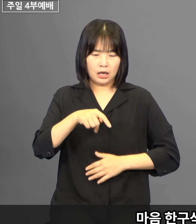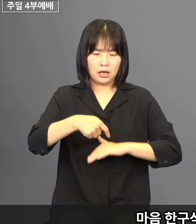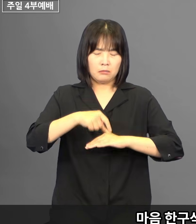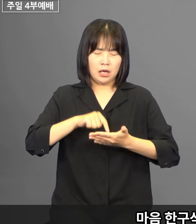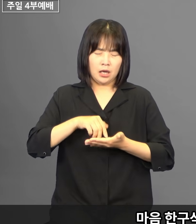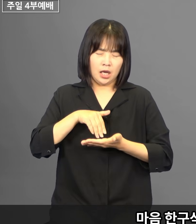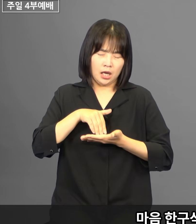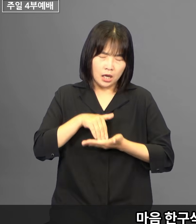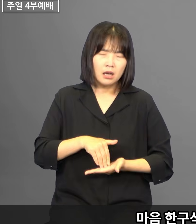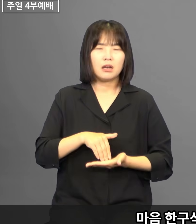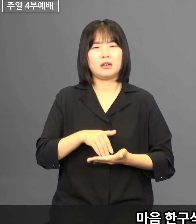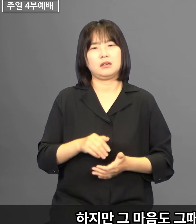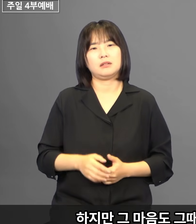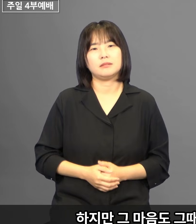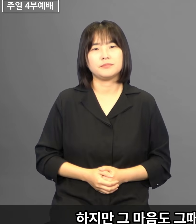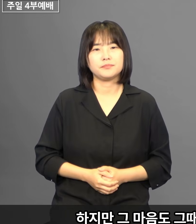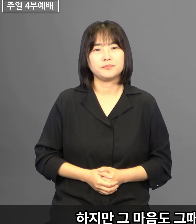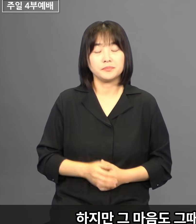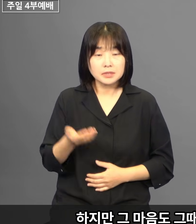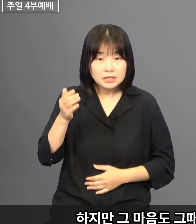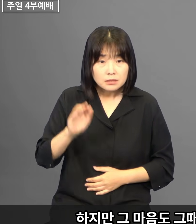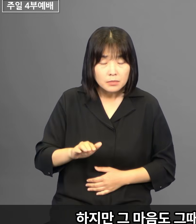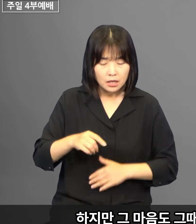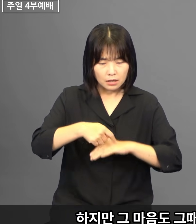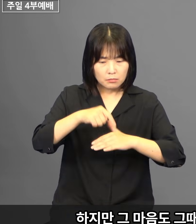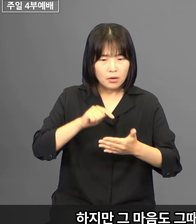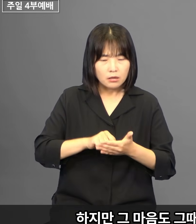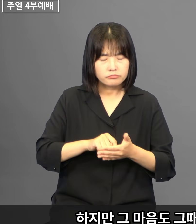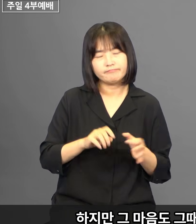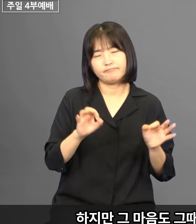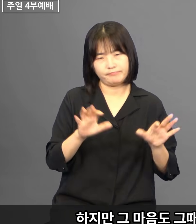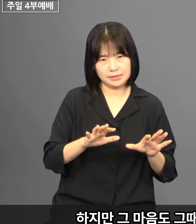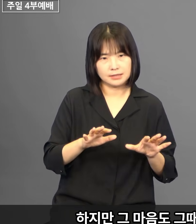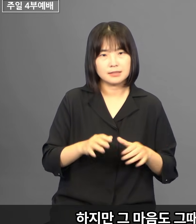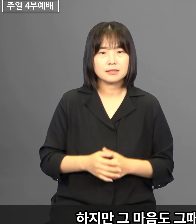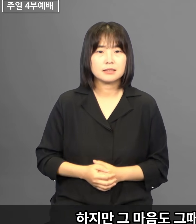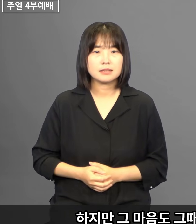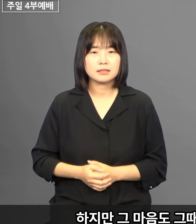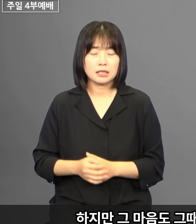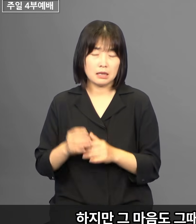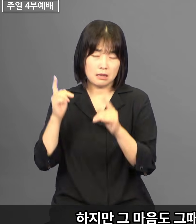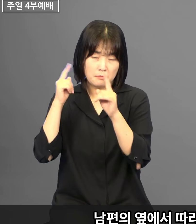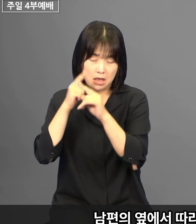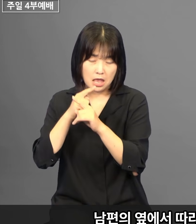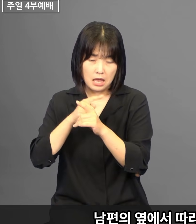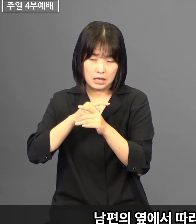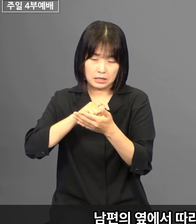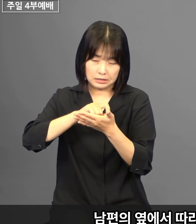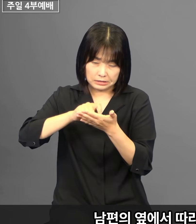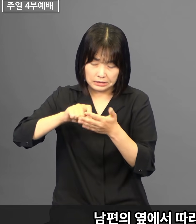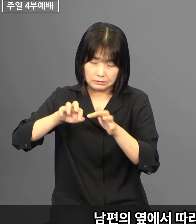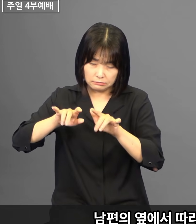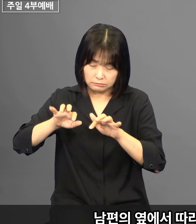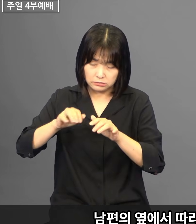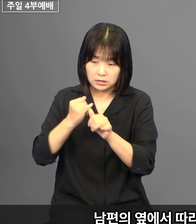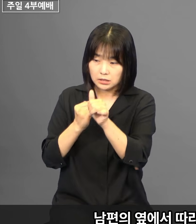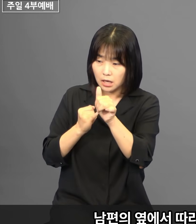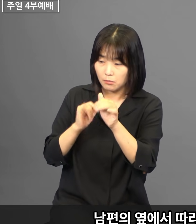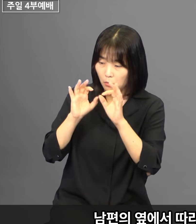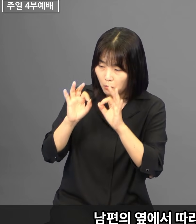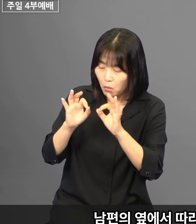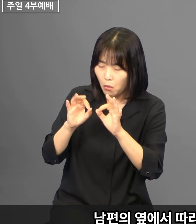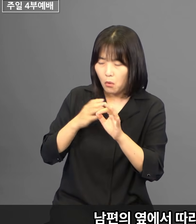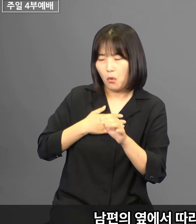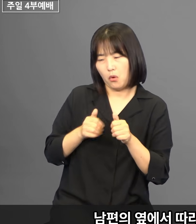한구석이 무거워졌습니다. 하지만 그 마음도 그때 잠시뿐 매일 일기를 작성하는 남편의 옆에서